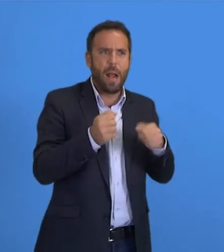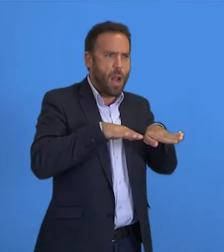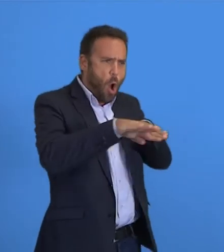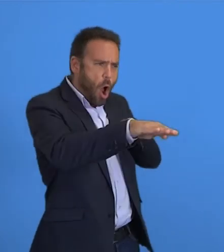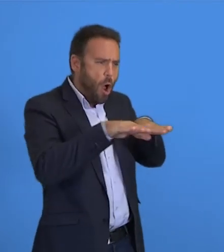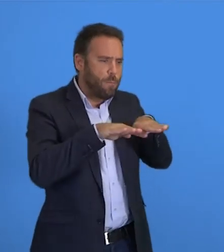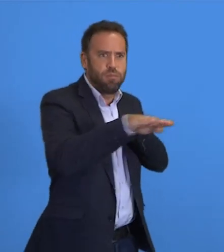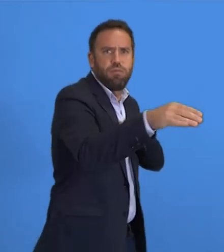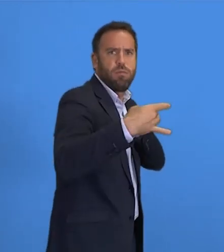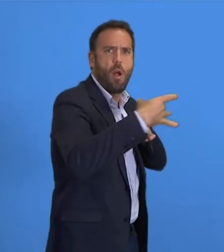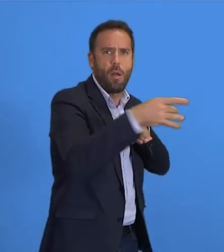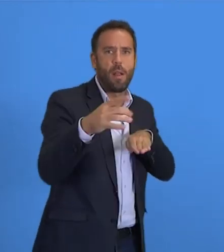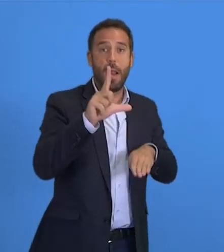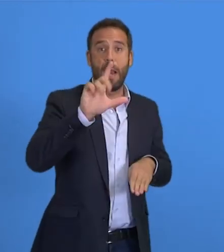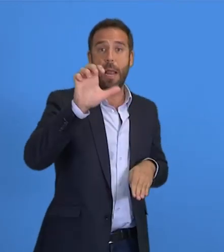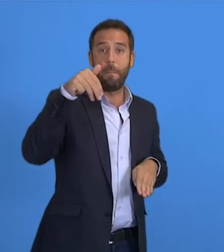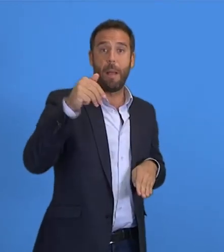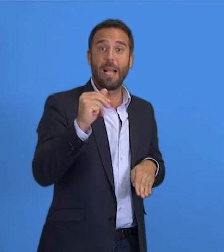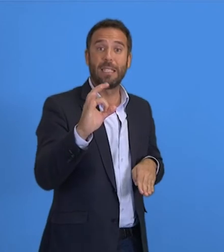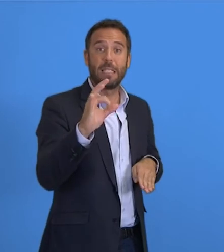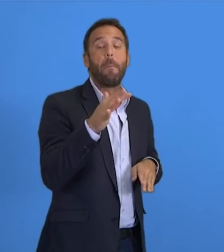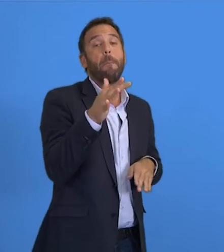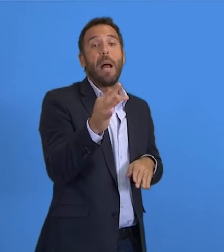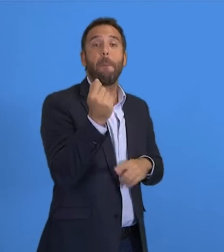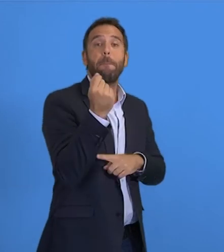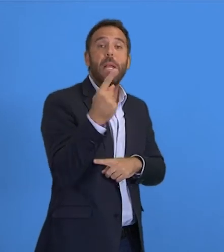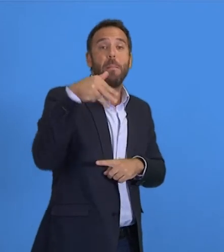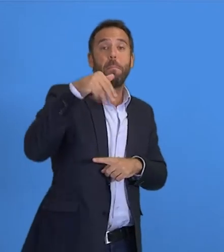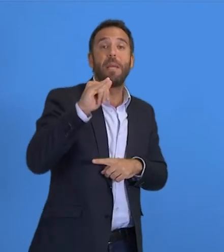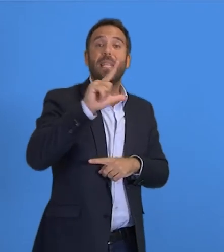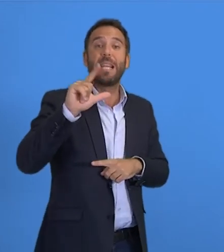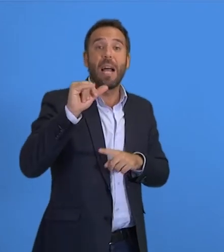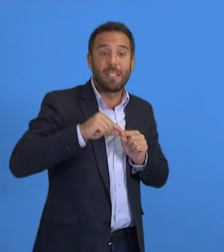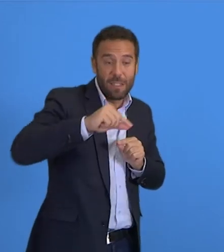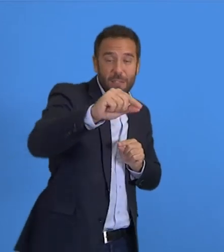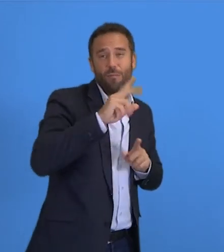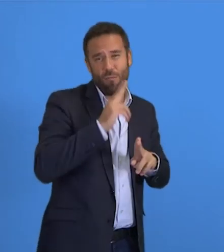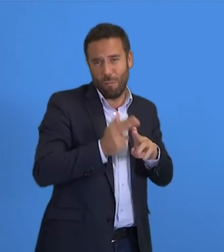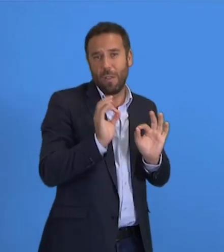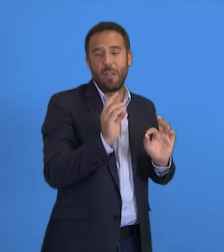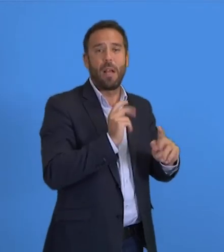en le mans y las 1000 emilia dos veces 1938 y 1940